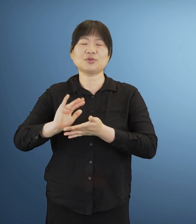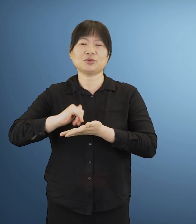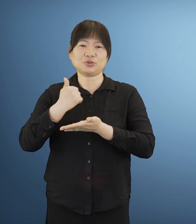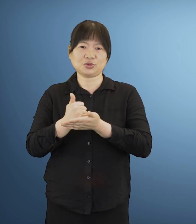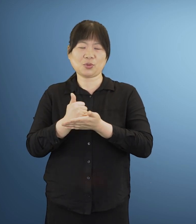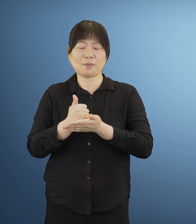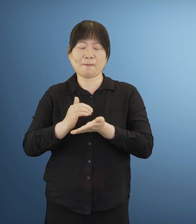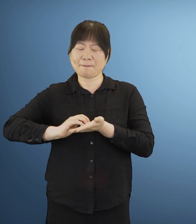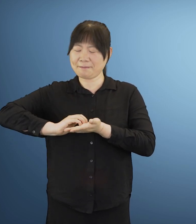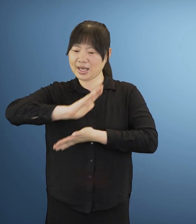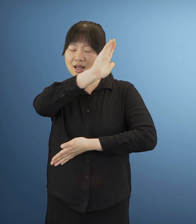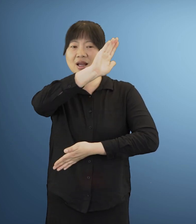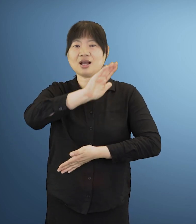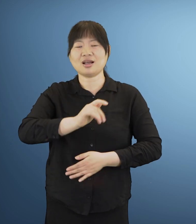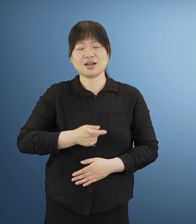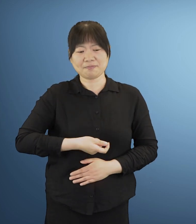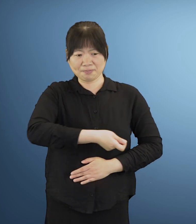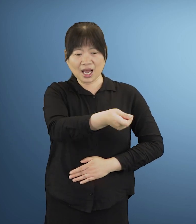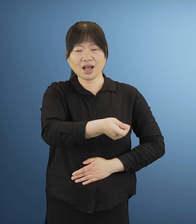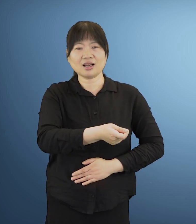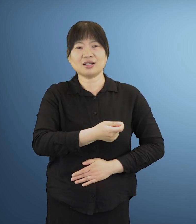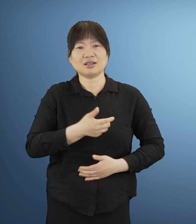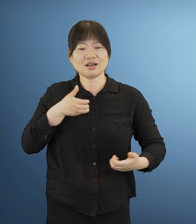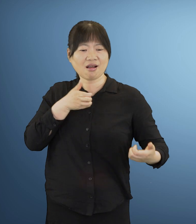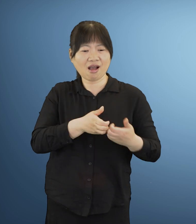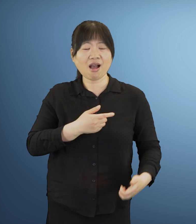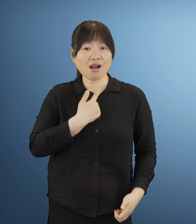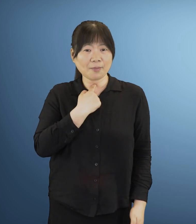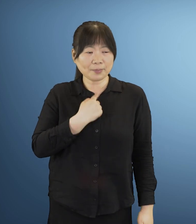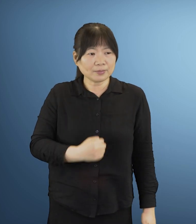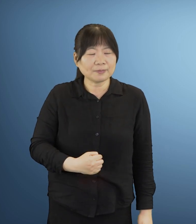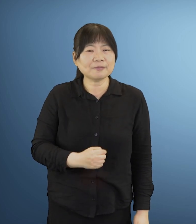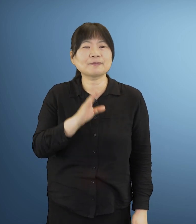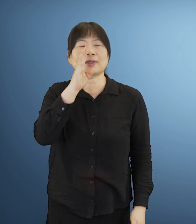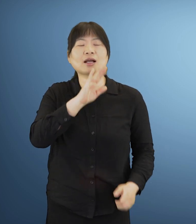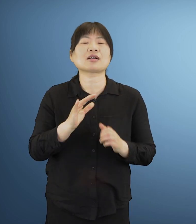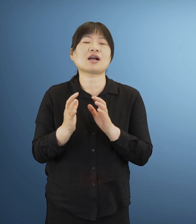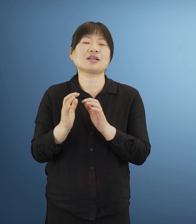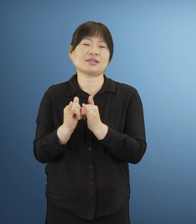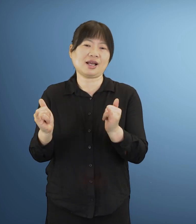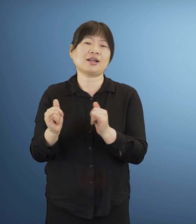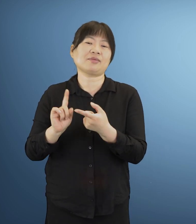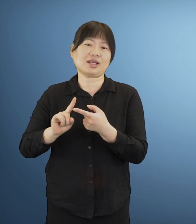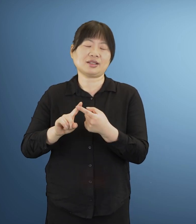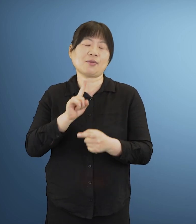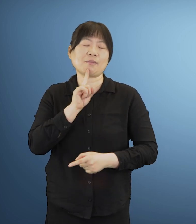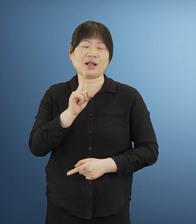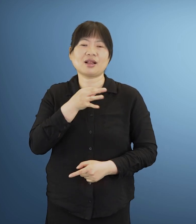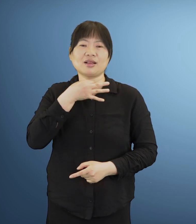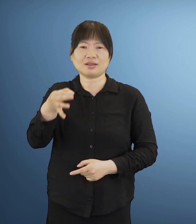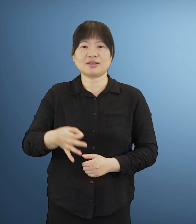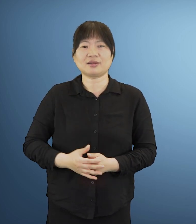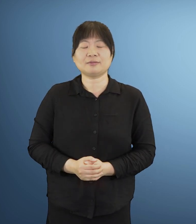그리스도를 배척하고 공격하던 악한 무리들을 얘기하는 겁니다.